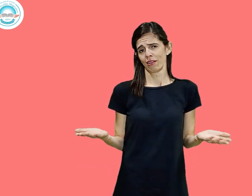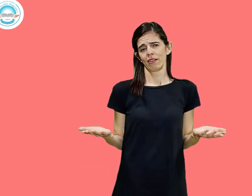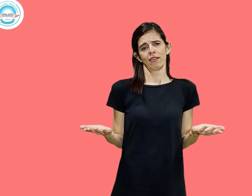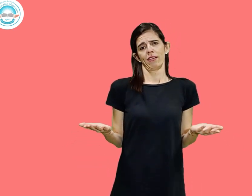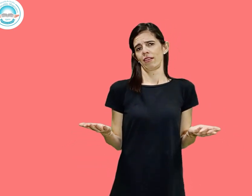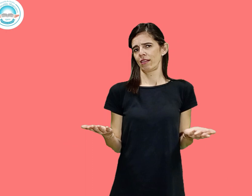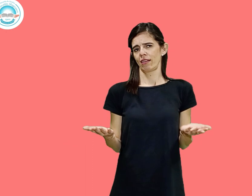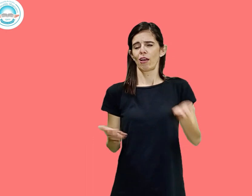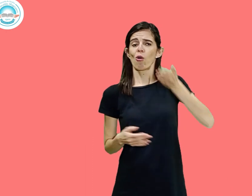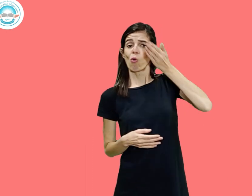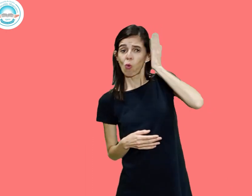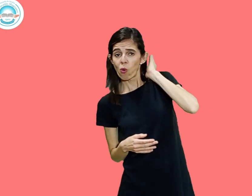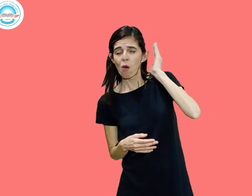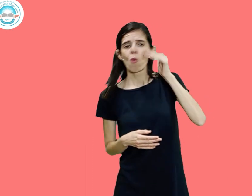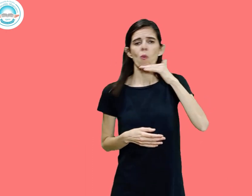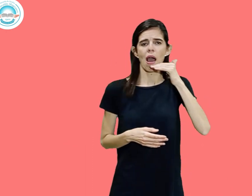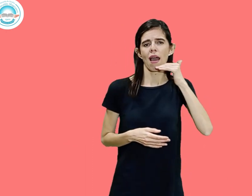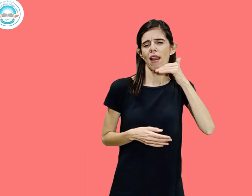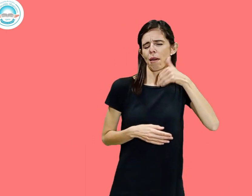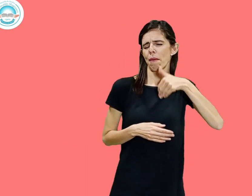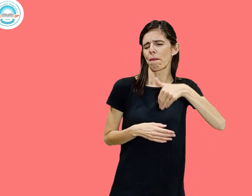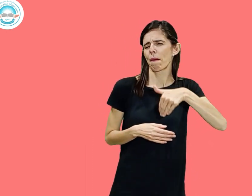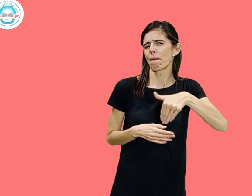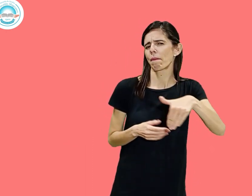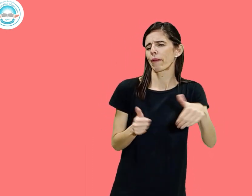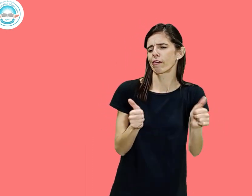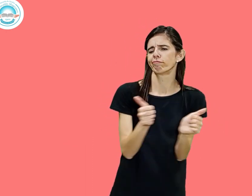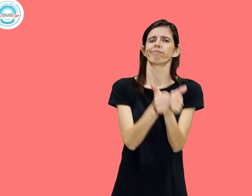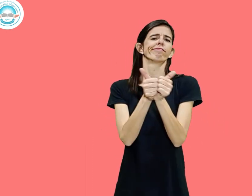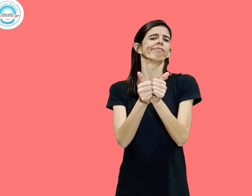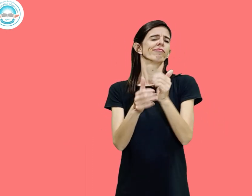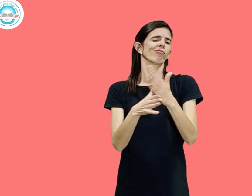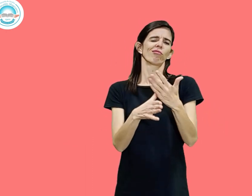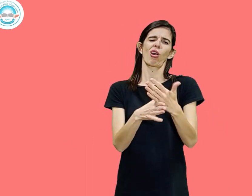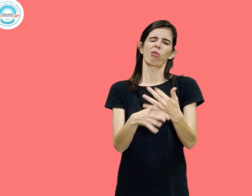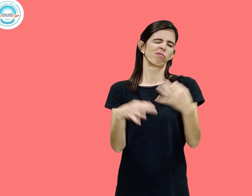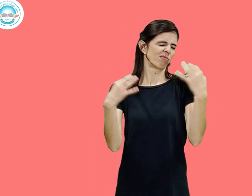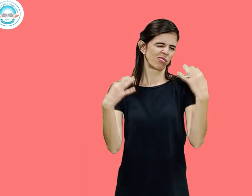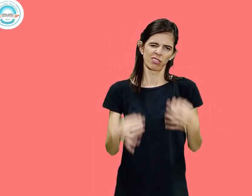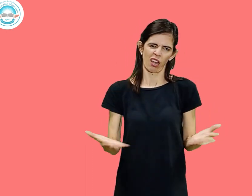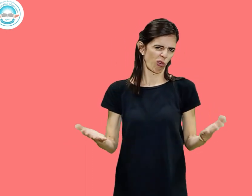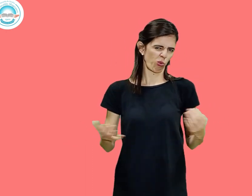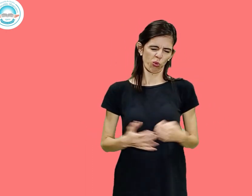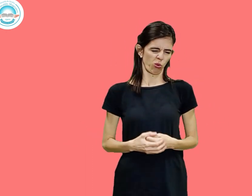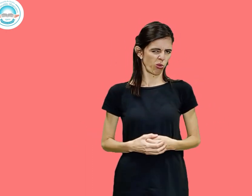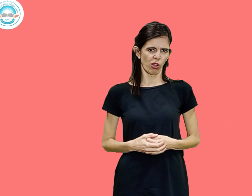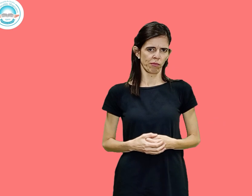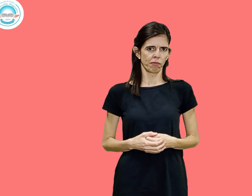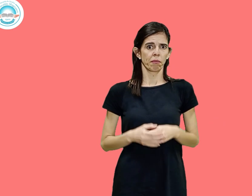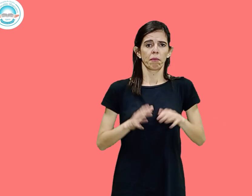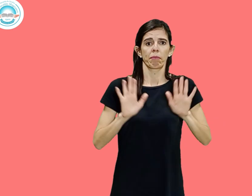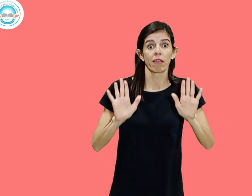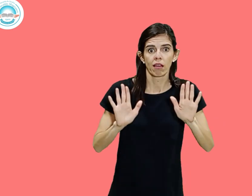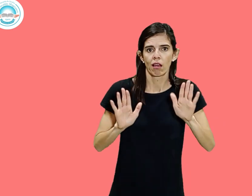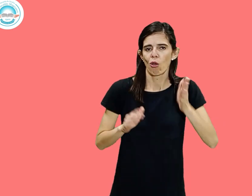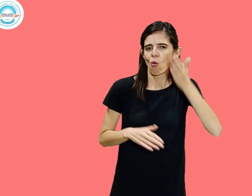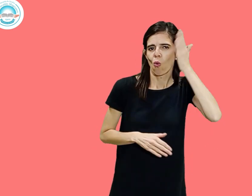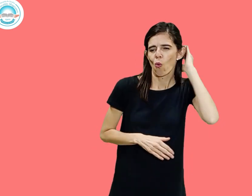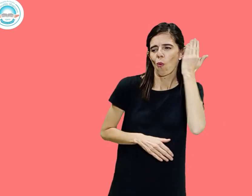actos es obvio que Lucas va a ser su novio pero a mí él